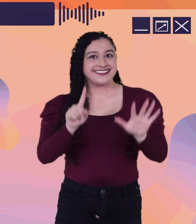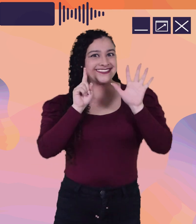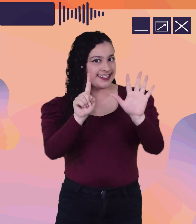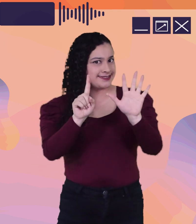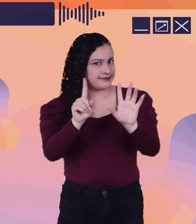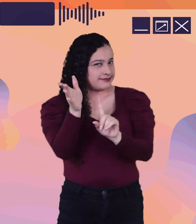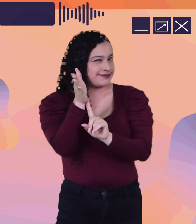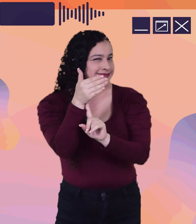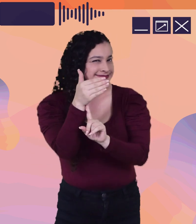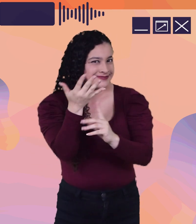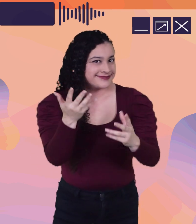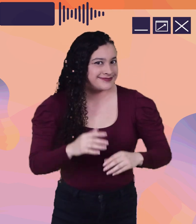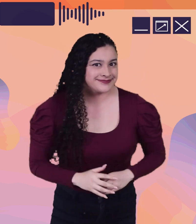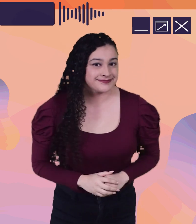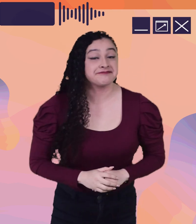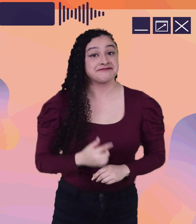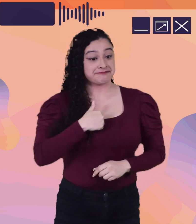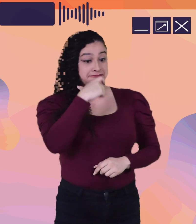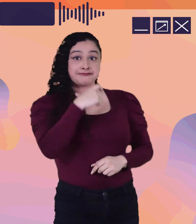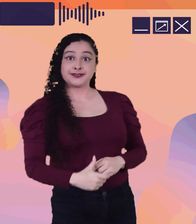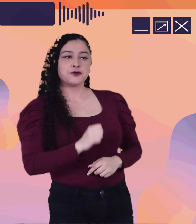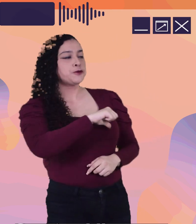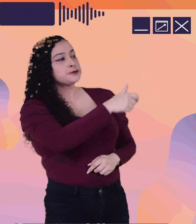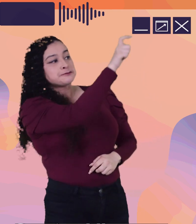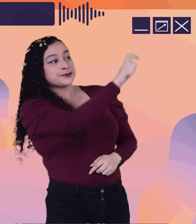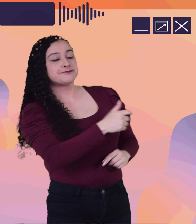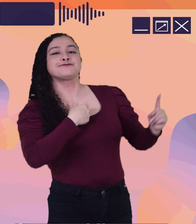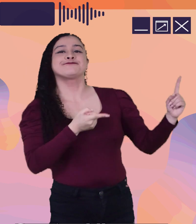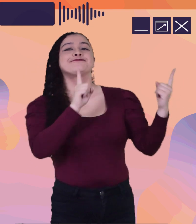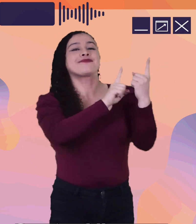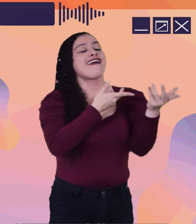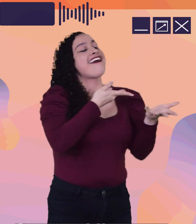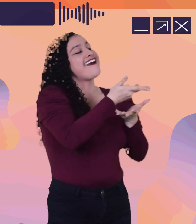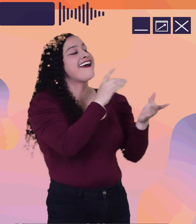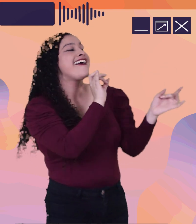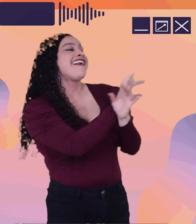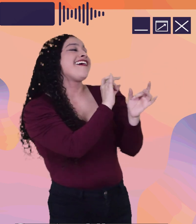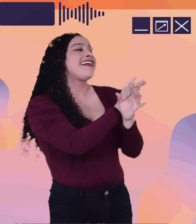Y 6. Que te obliguen a mostrar el chat que tienes con otra persona.